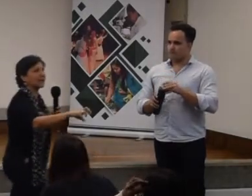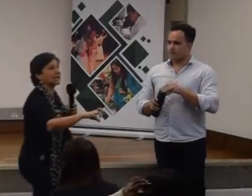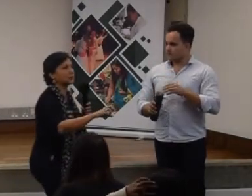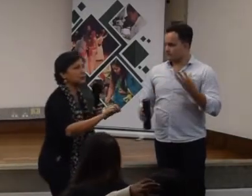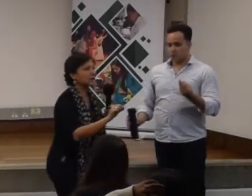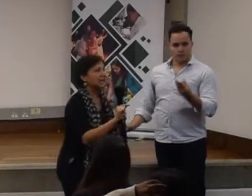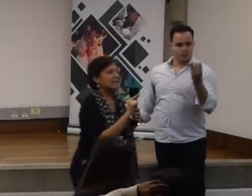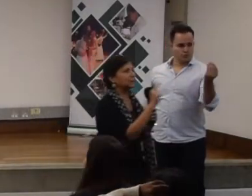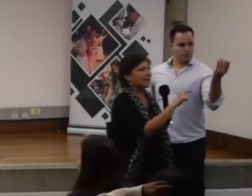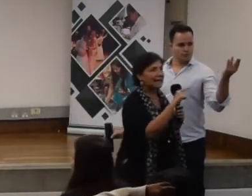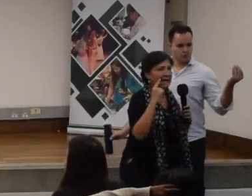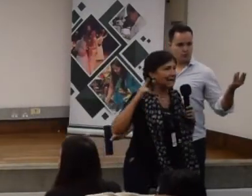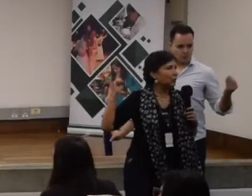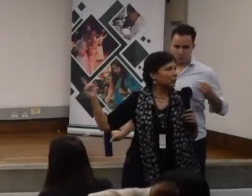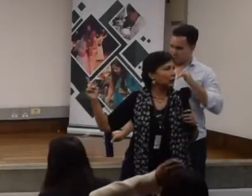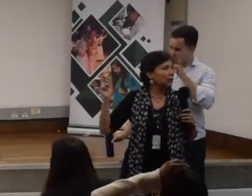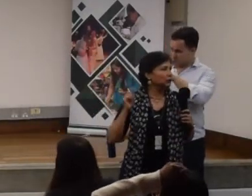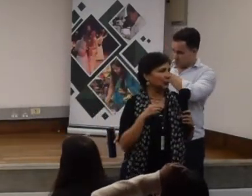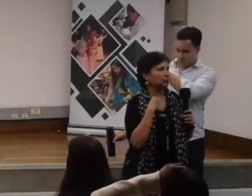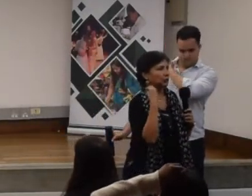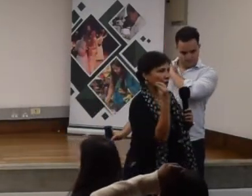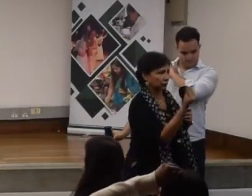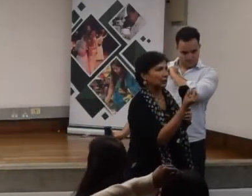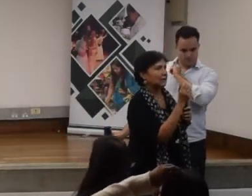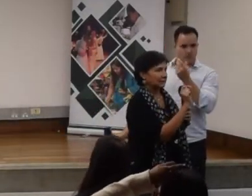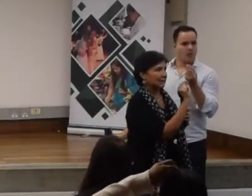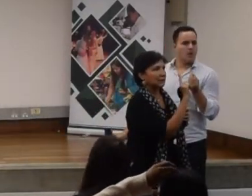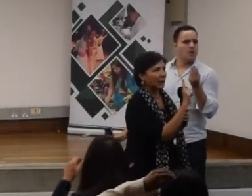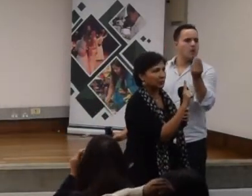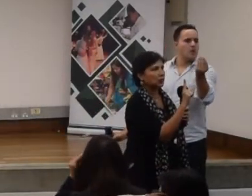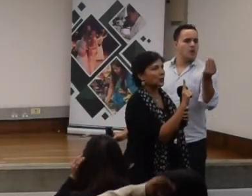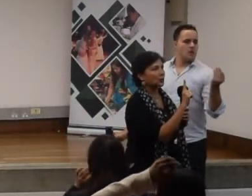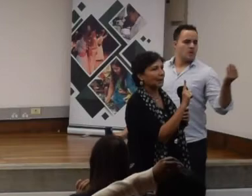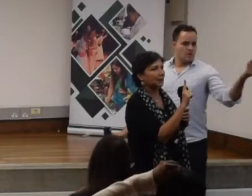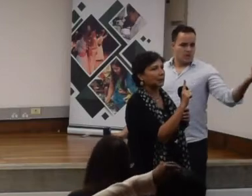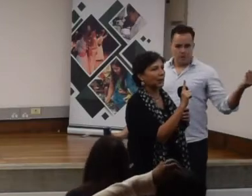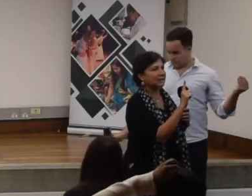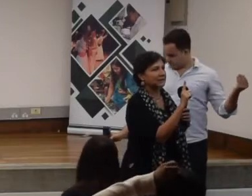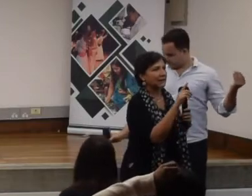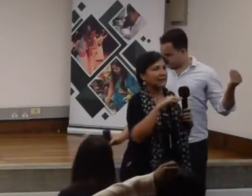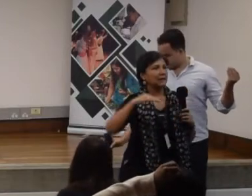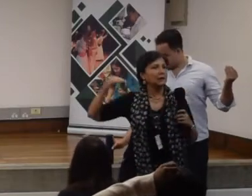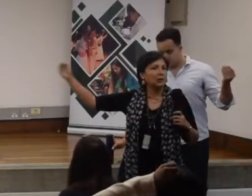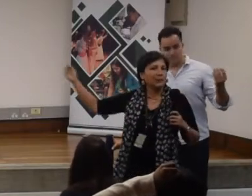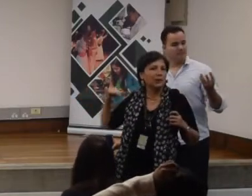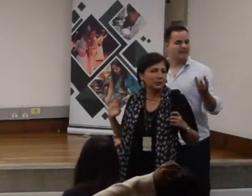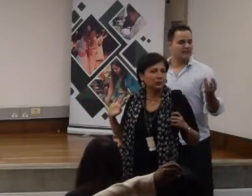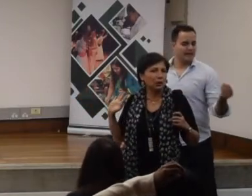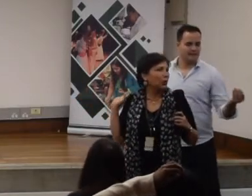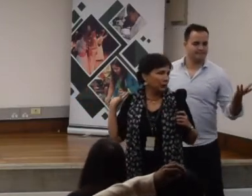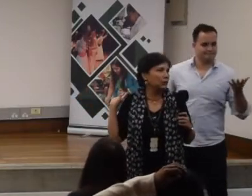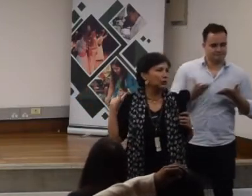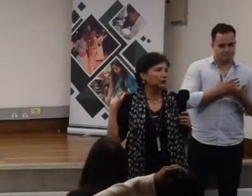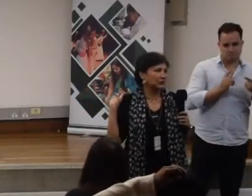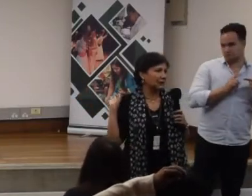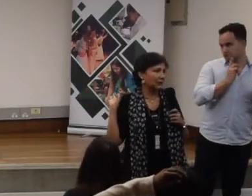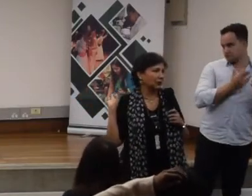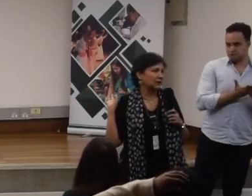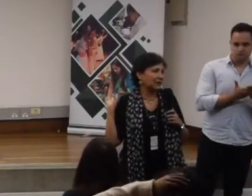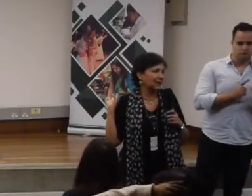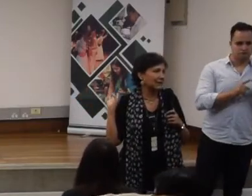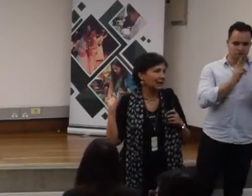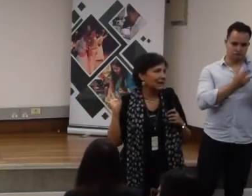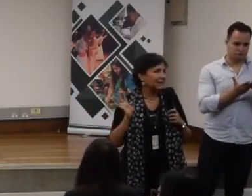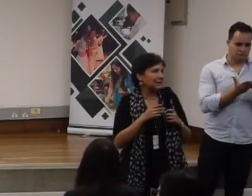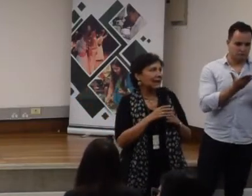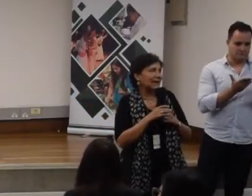grupos pequeños y para cada uno de los puntos derivamos como una propuesta y luego la ponemos en común y concertamos.